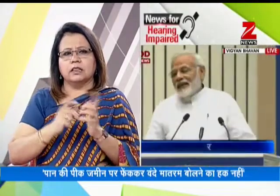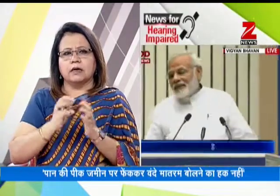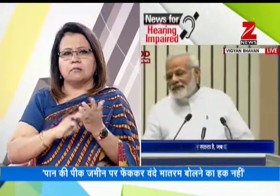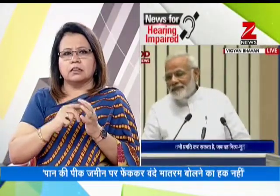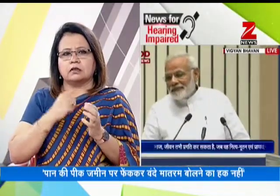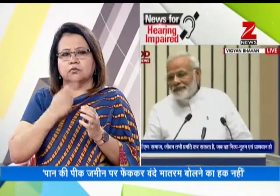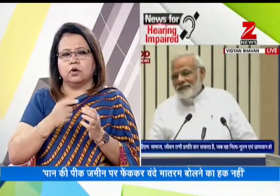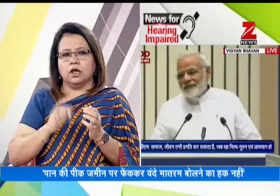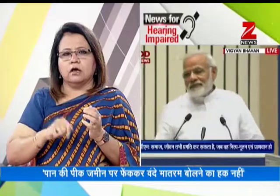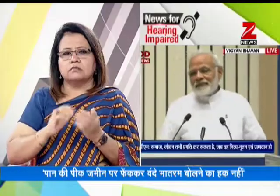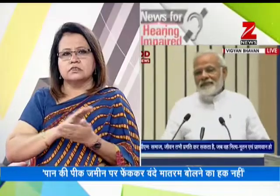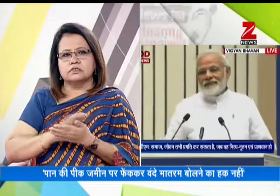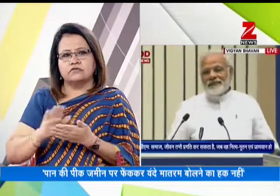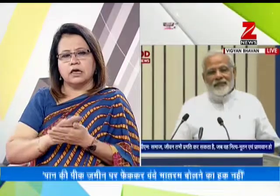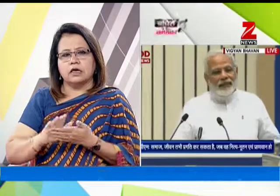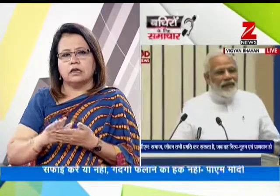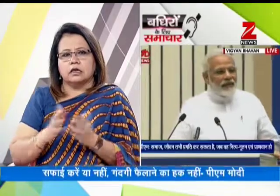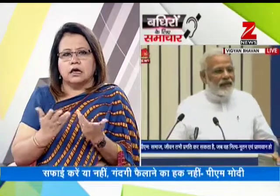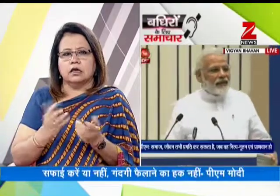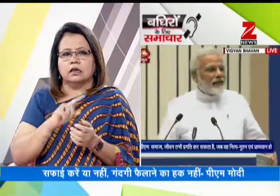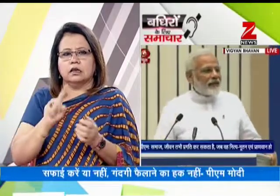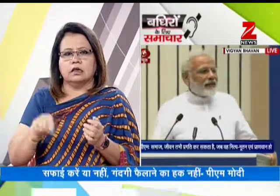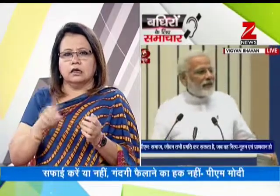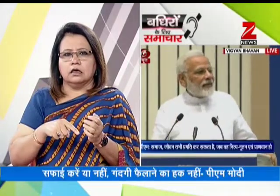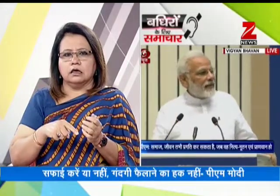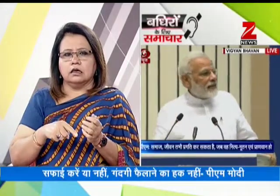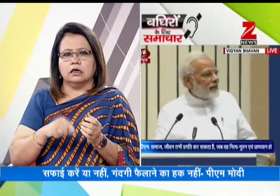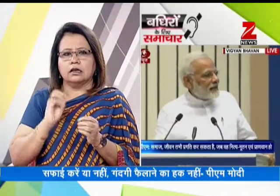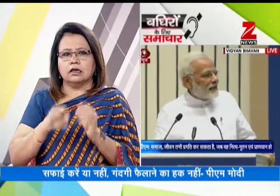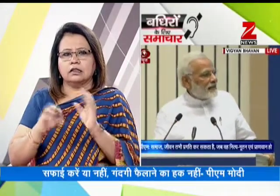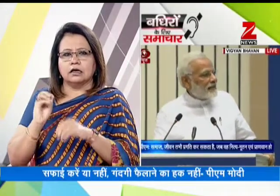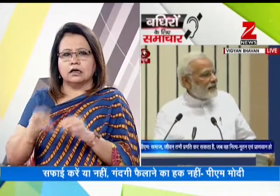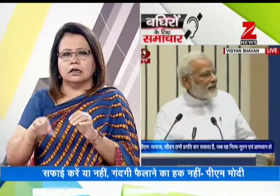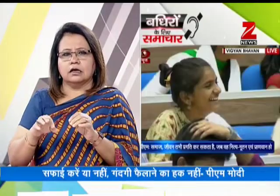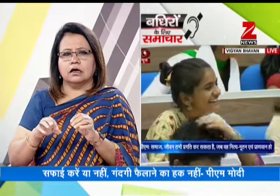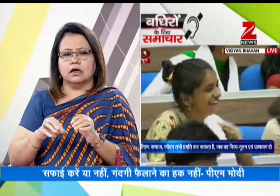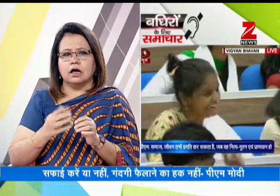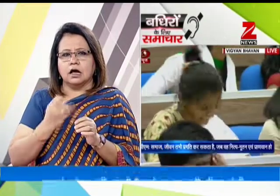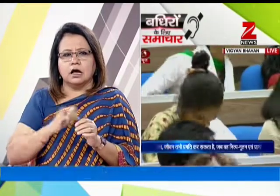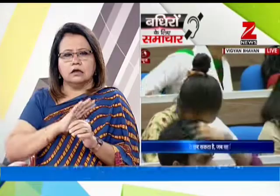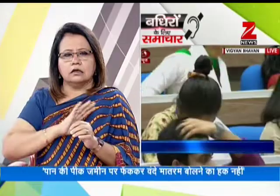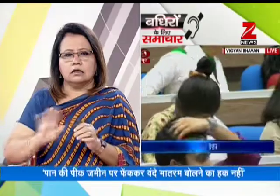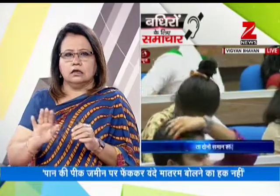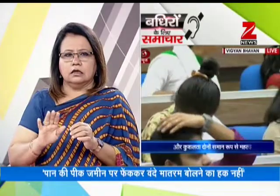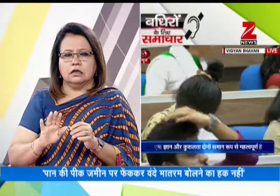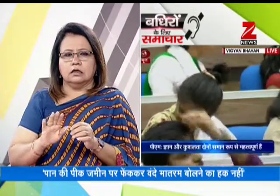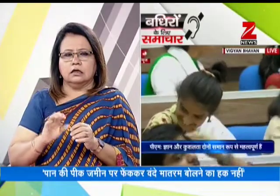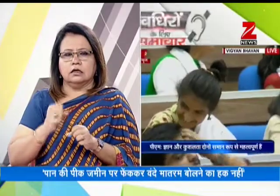बोले। हम सफाई करें या नहीं, लेकिन गंदगी करने का हक नहीं